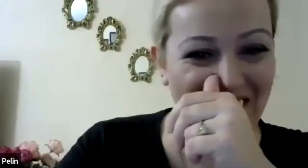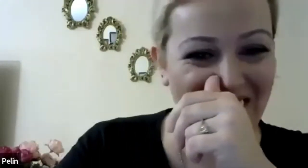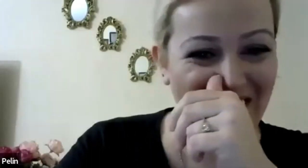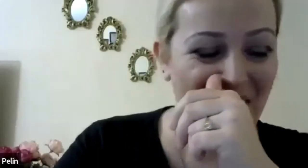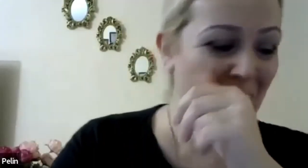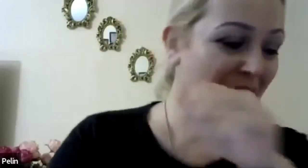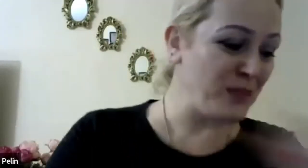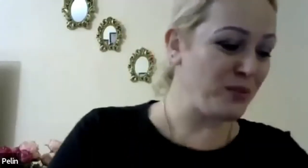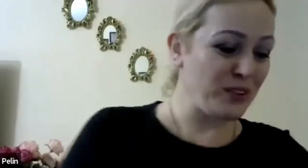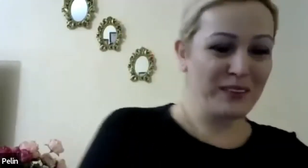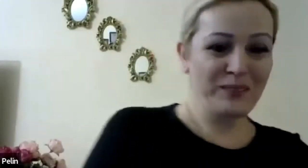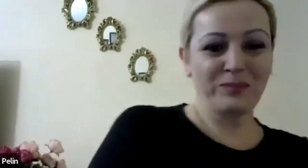Hadi buyurun.